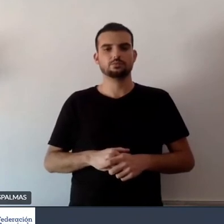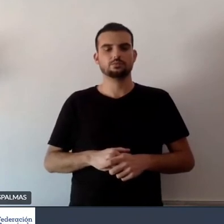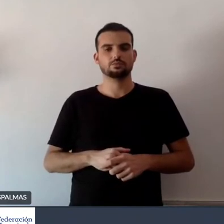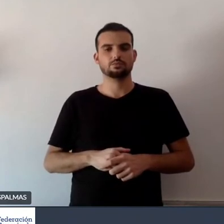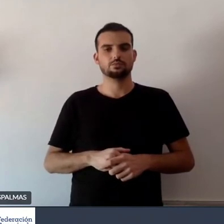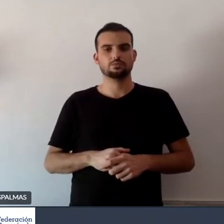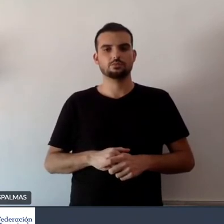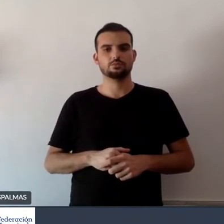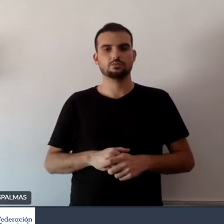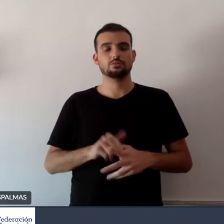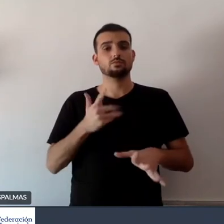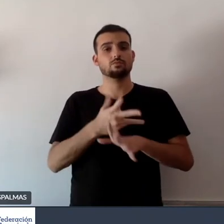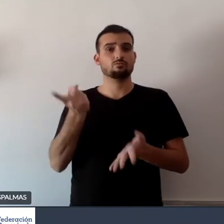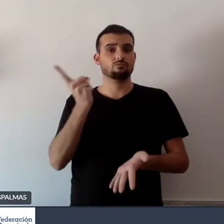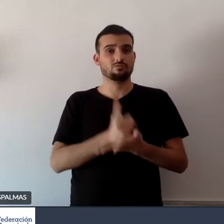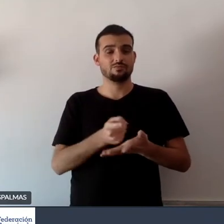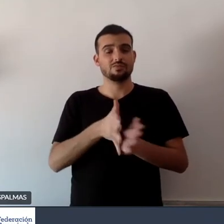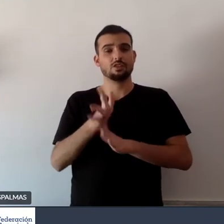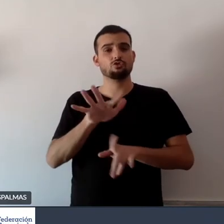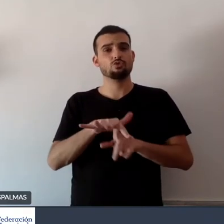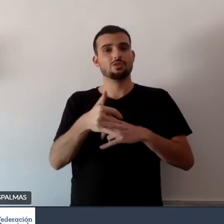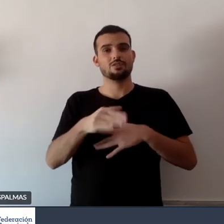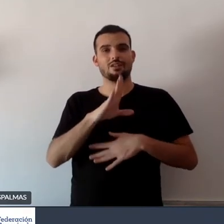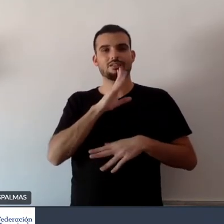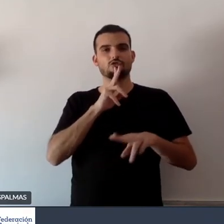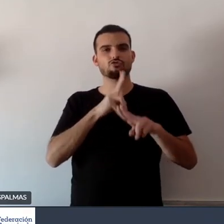Pero de nuevo, estas situaciones de rescate que comentábamos antes.